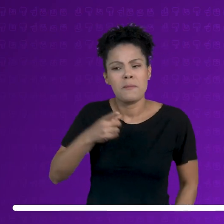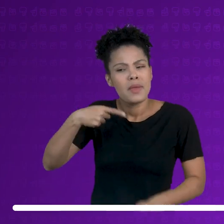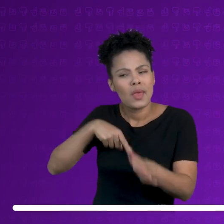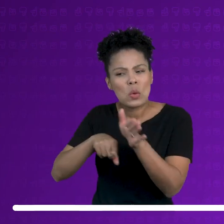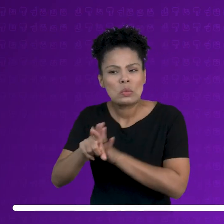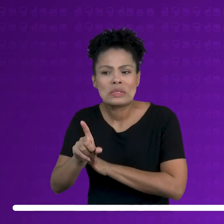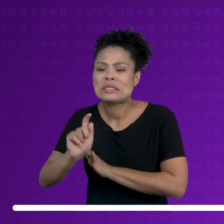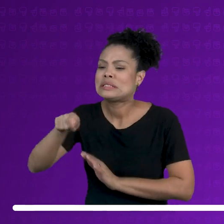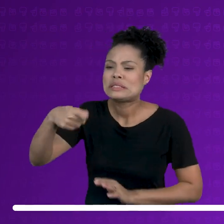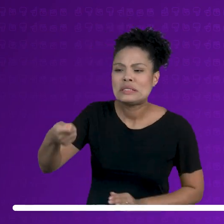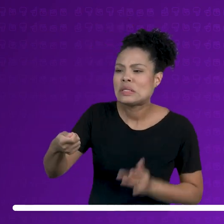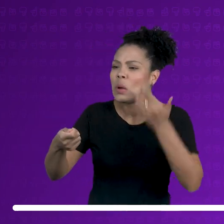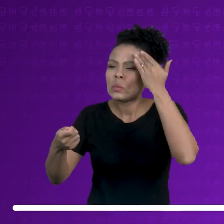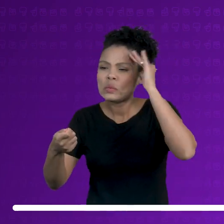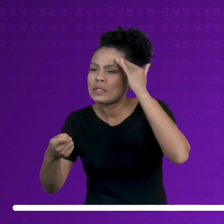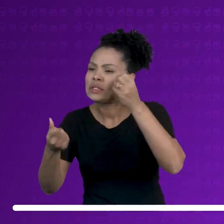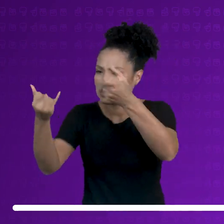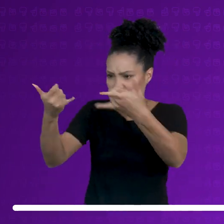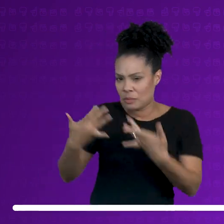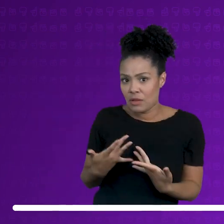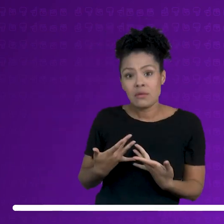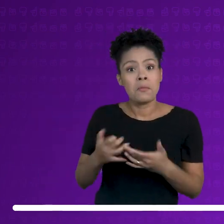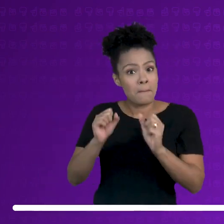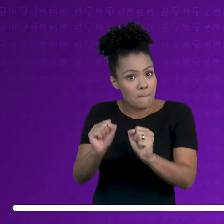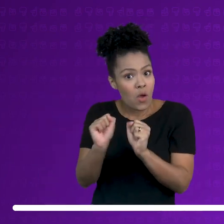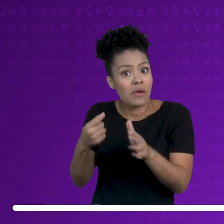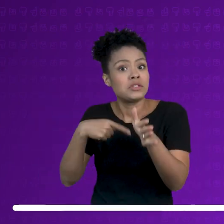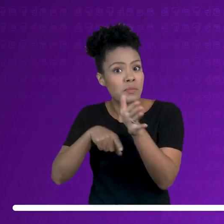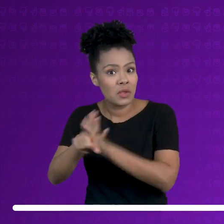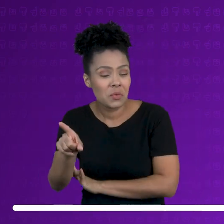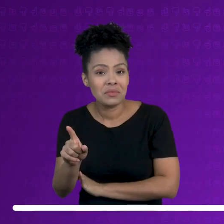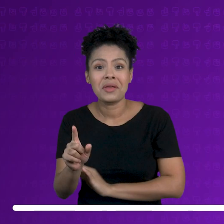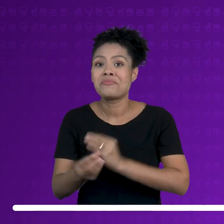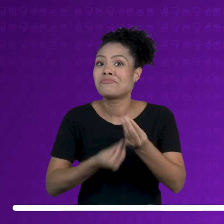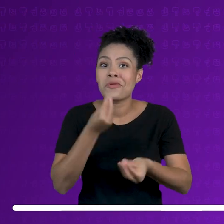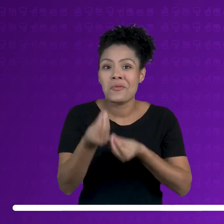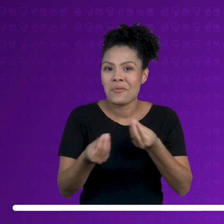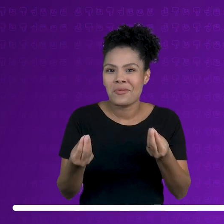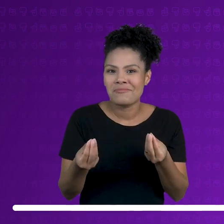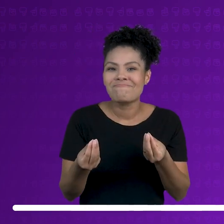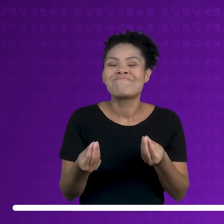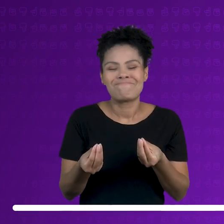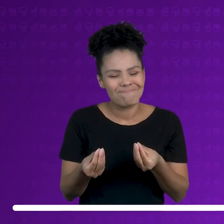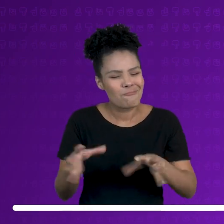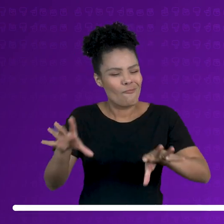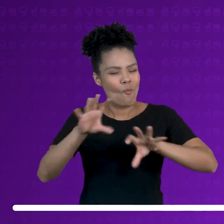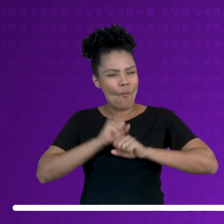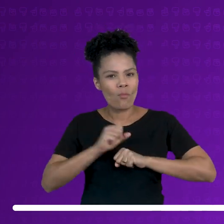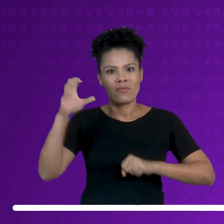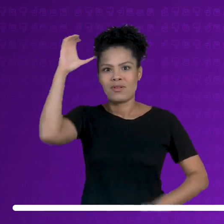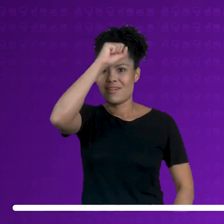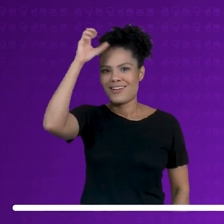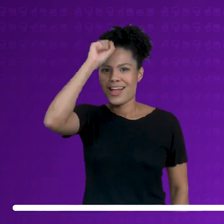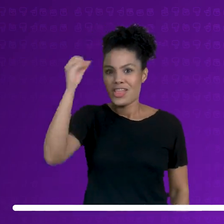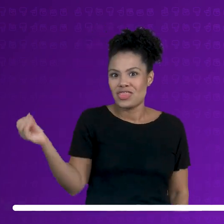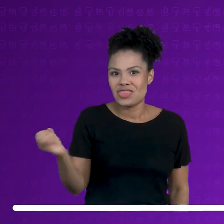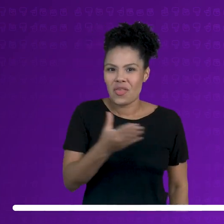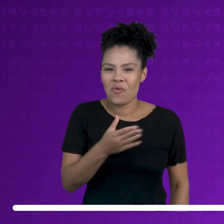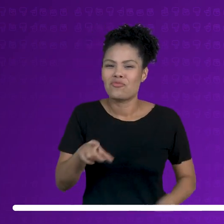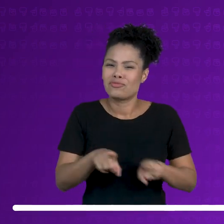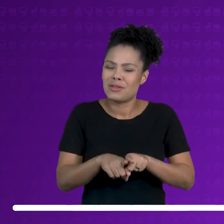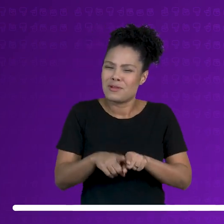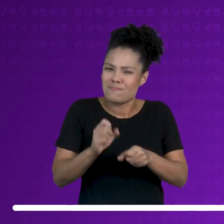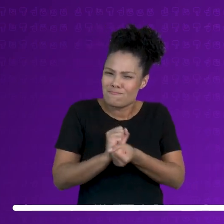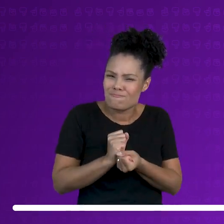questionar algo que você não entendeu. Desta forma, você estará aprendendo algo novo, além de reforçar